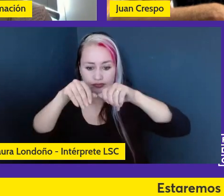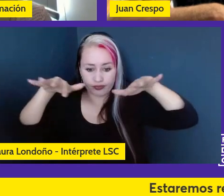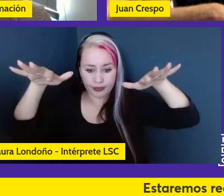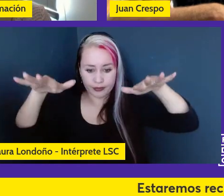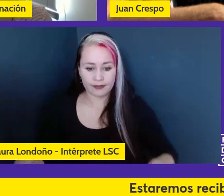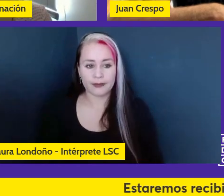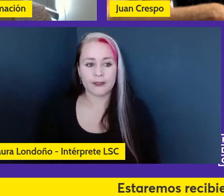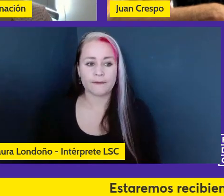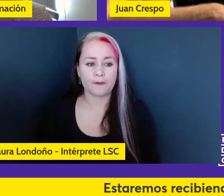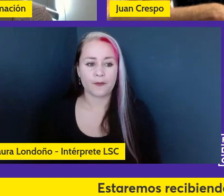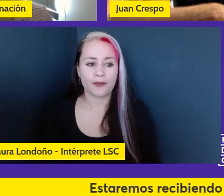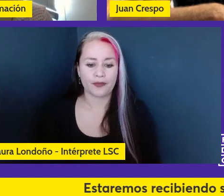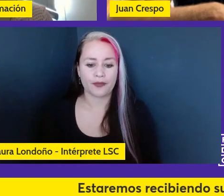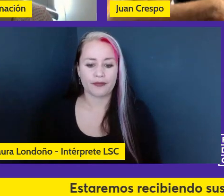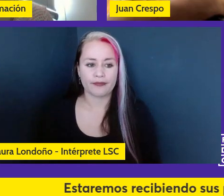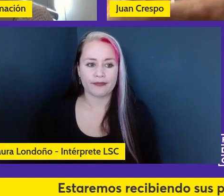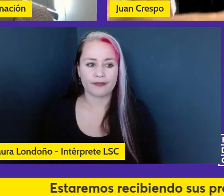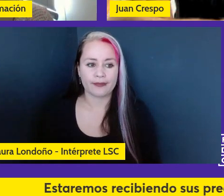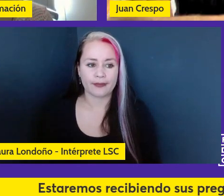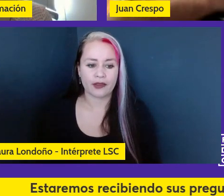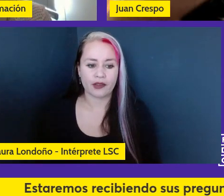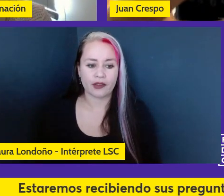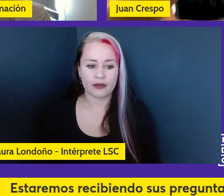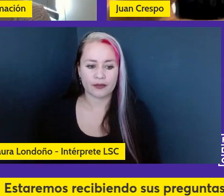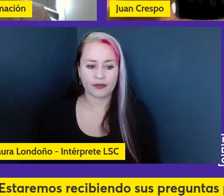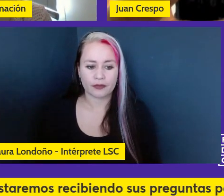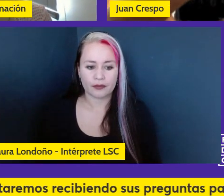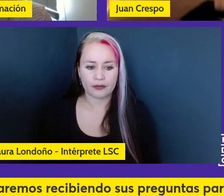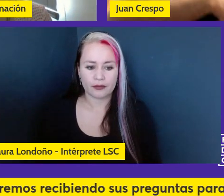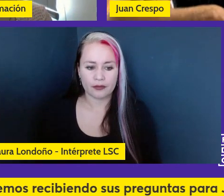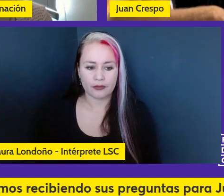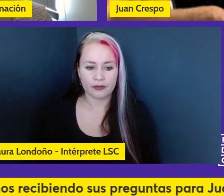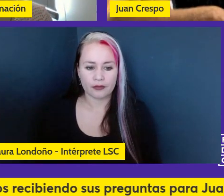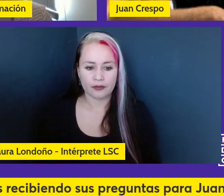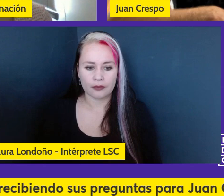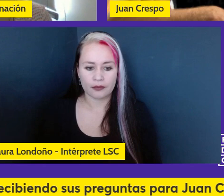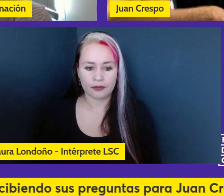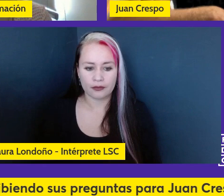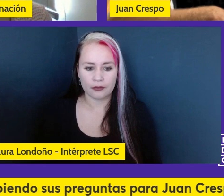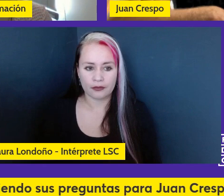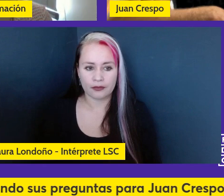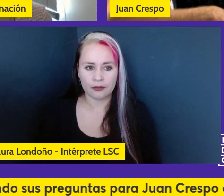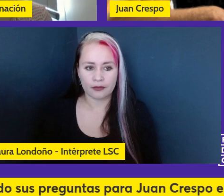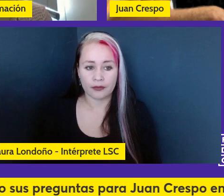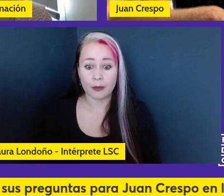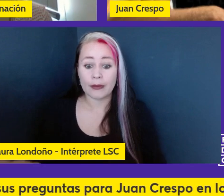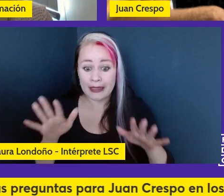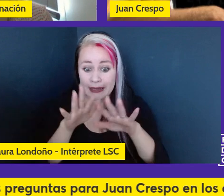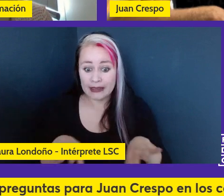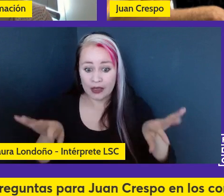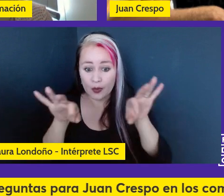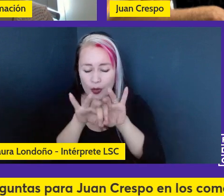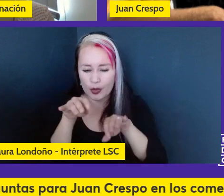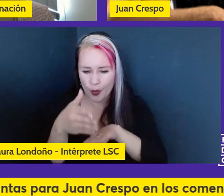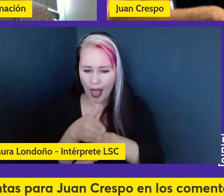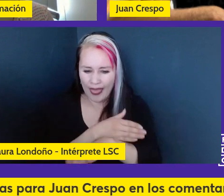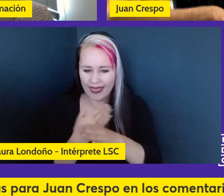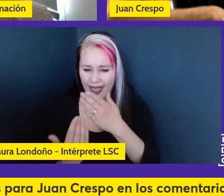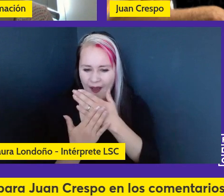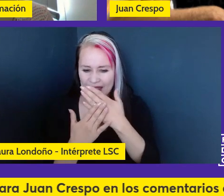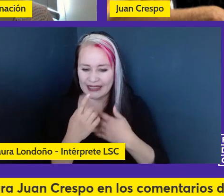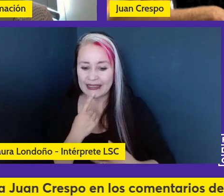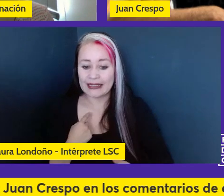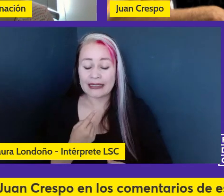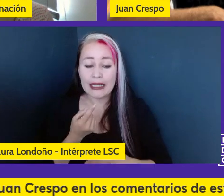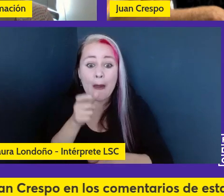Bueno, este tema de los festivales es bien importante, como tú lo has dicho, para los